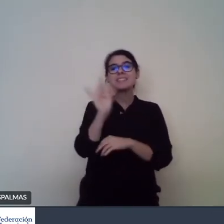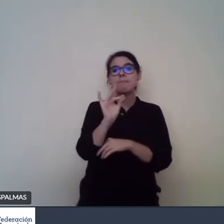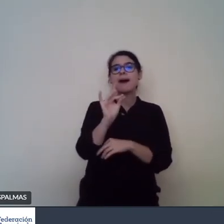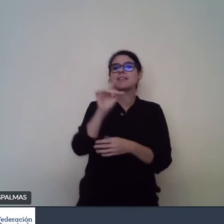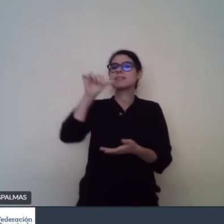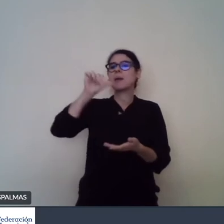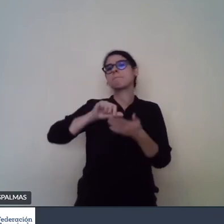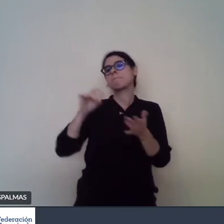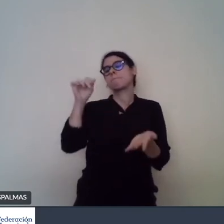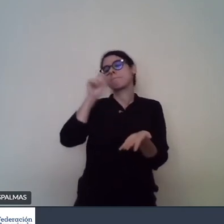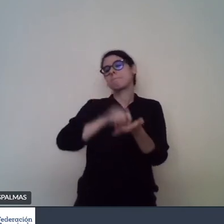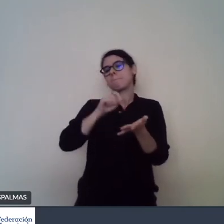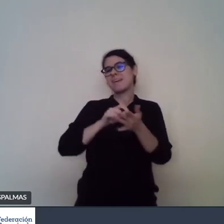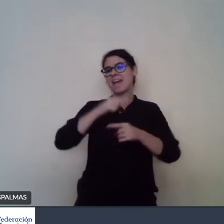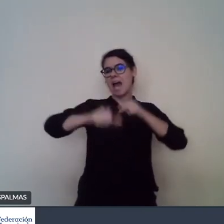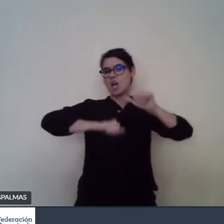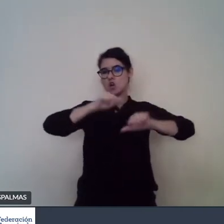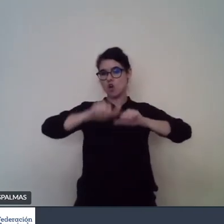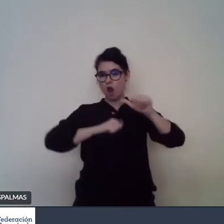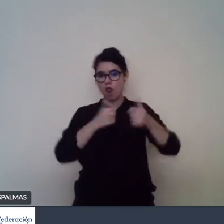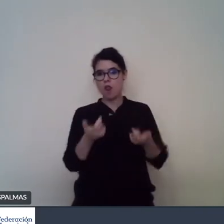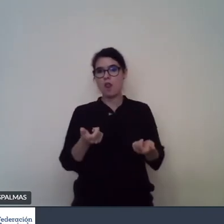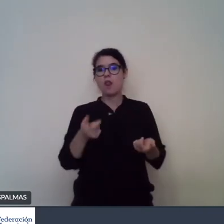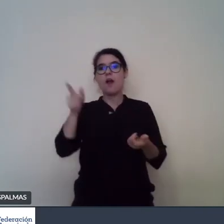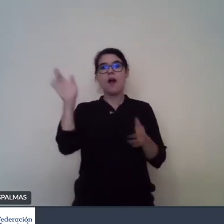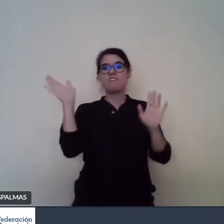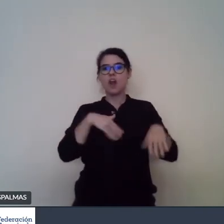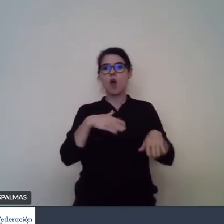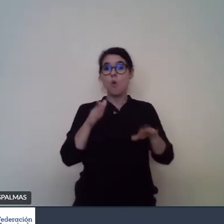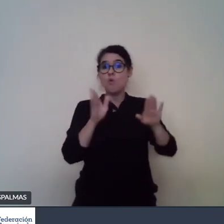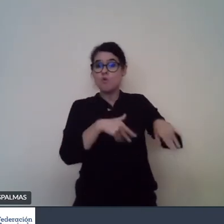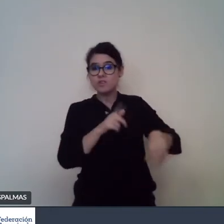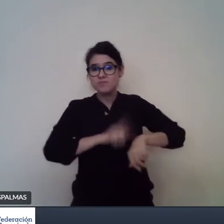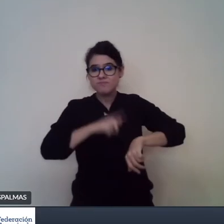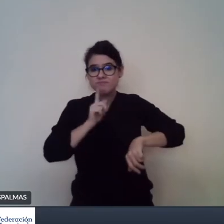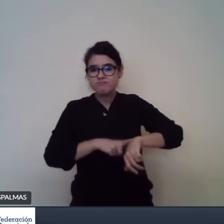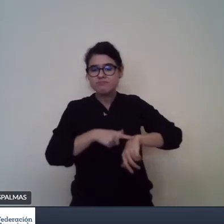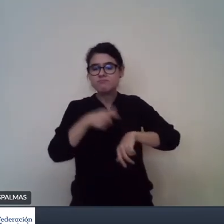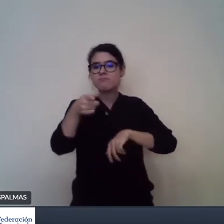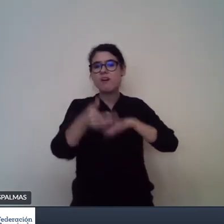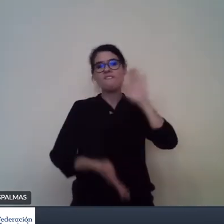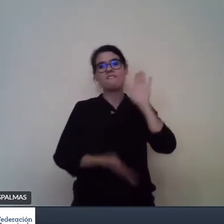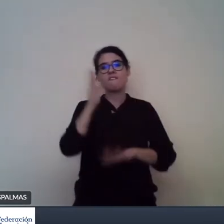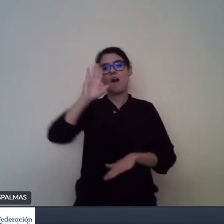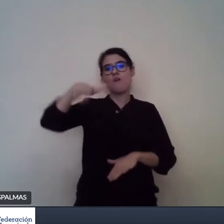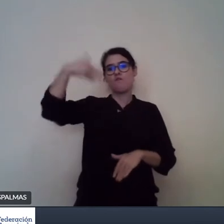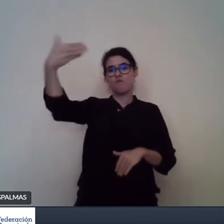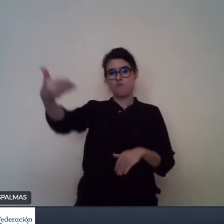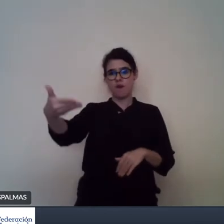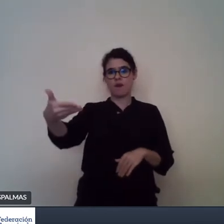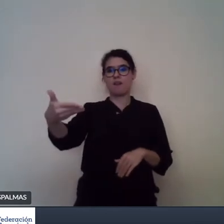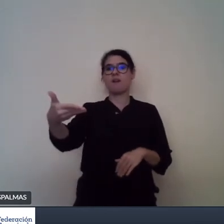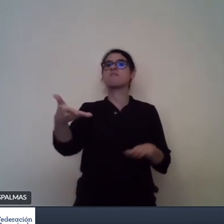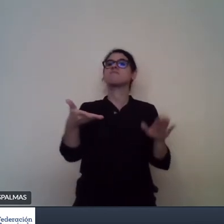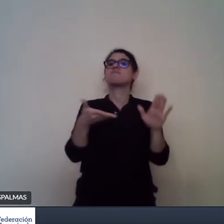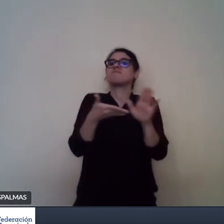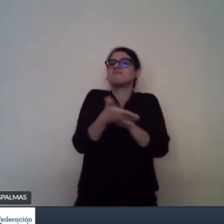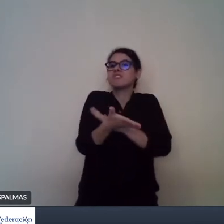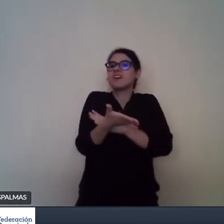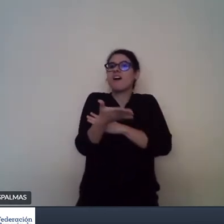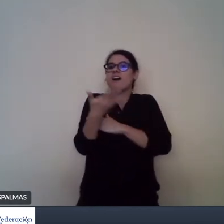mantenerse ahí abajo y en el último momento sprintar hacia afuera, porque eso es lo que va a provocar que cuando hay el tackle ya esté en la posición